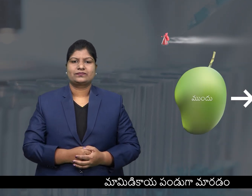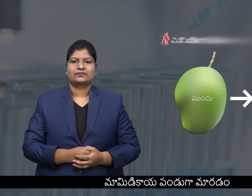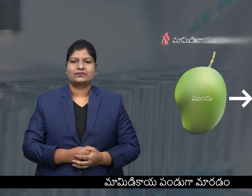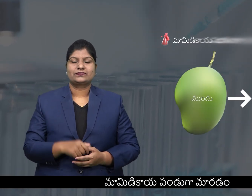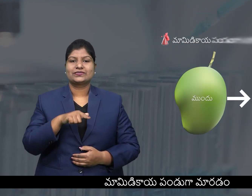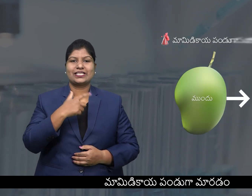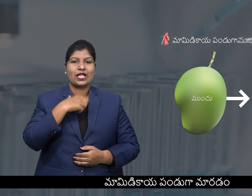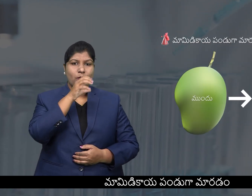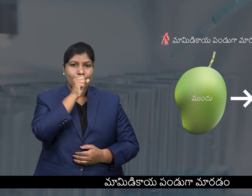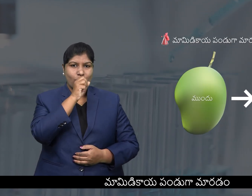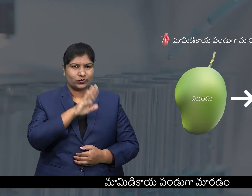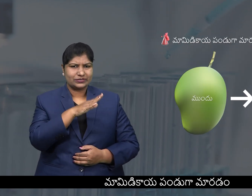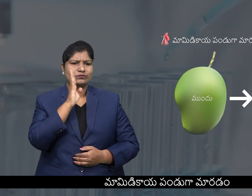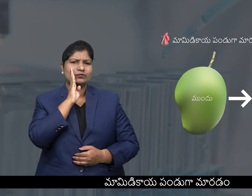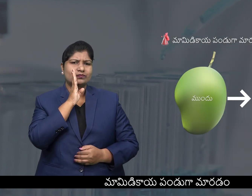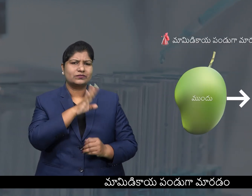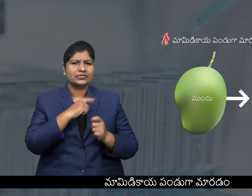మామిడికాయ పండుగా మారడం.